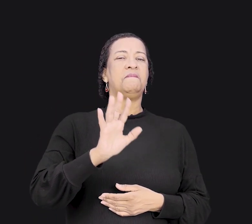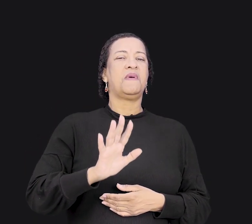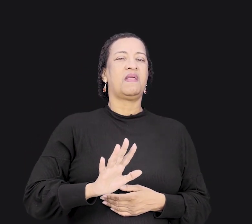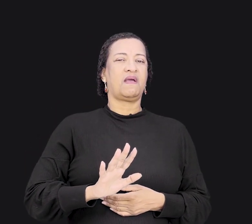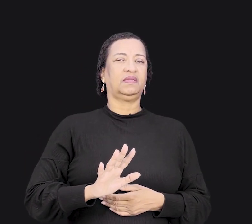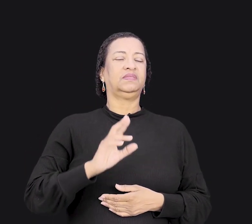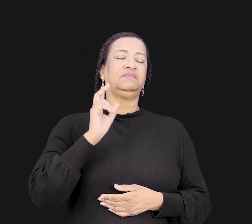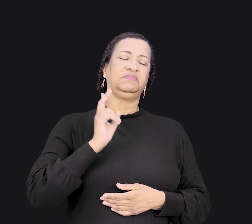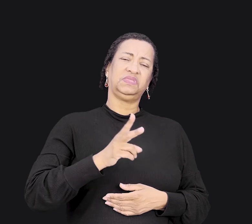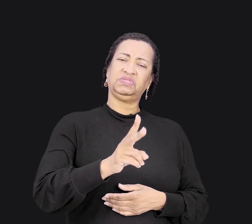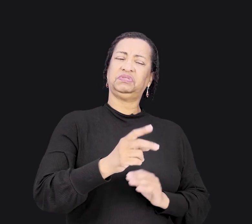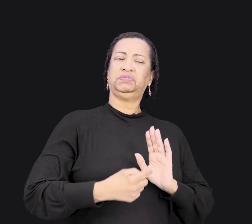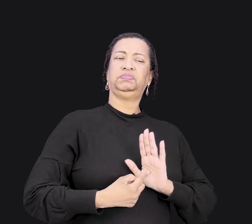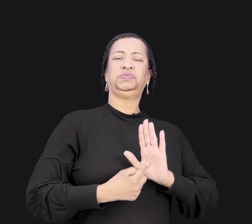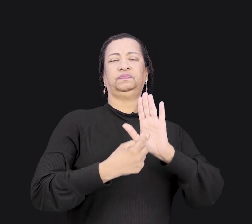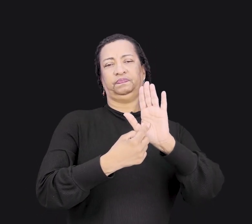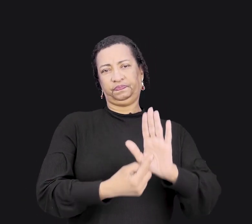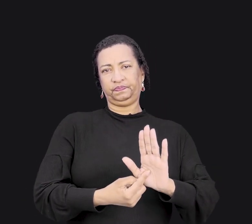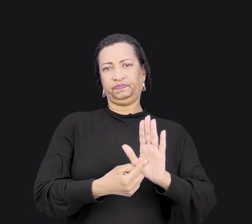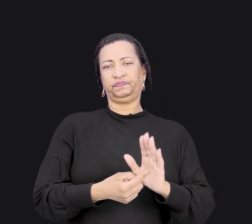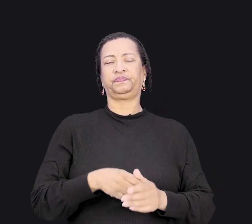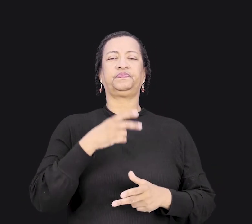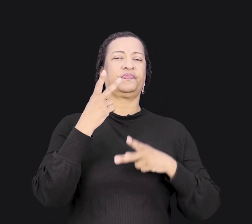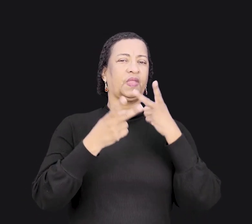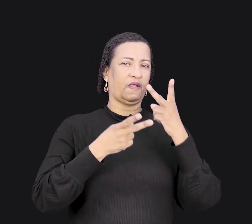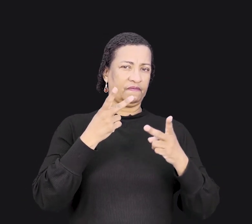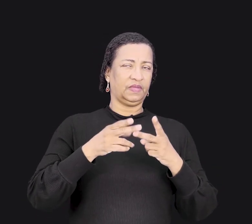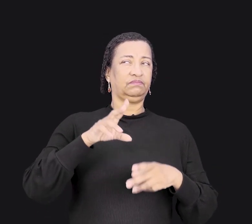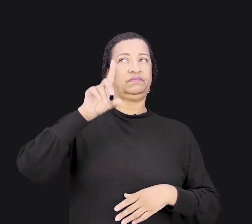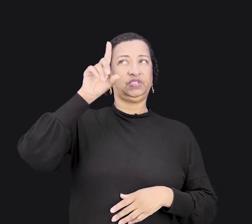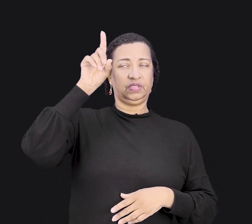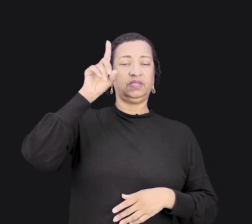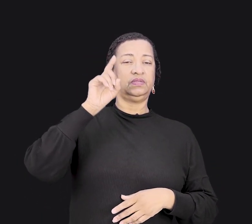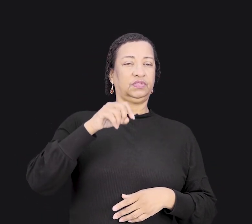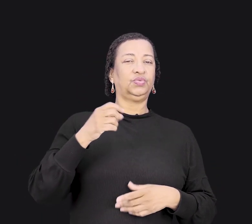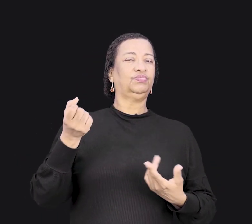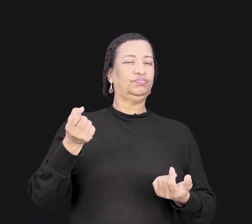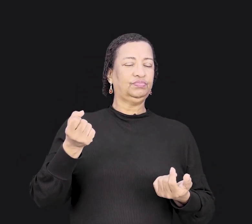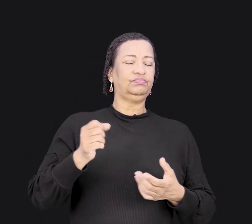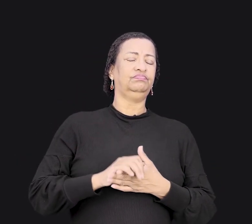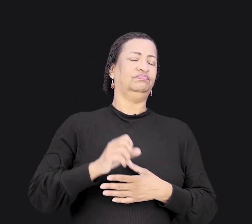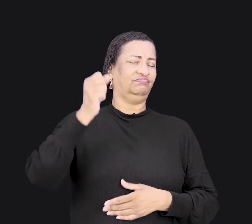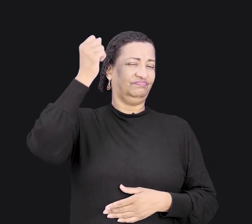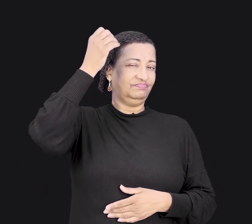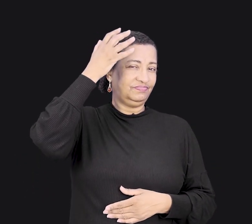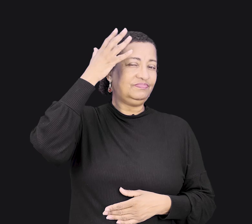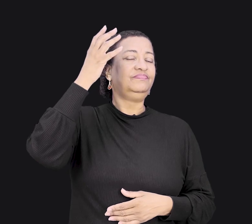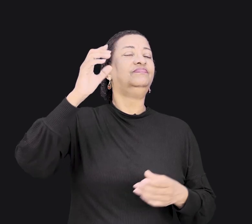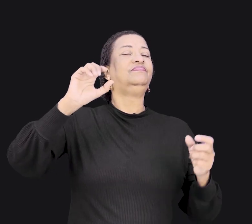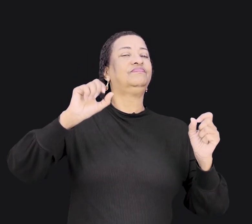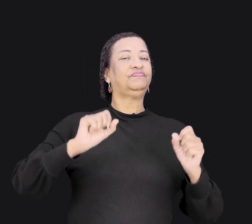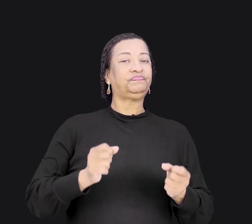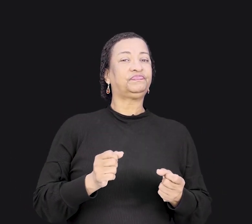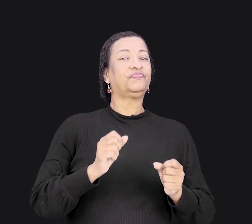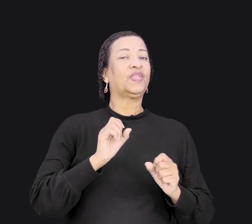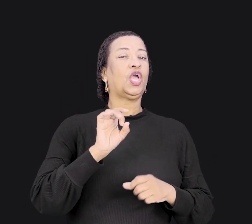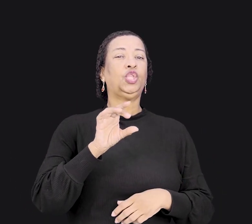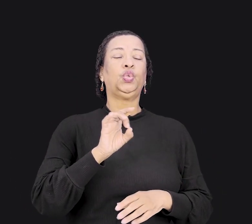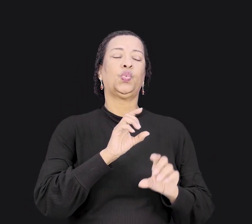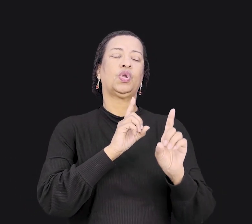se manifesta. Ela afirma que como Deus é um Deus gracioso, ele nunca disciplina seus filhos e que jamais expulsaria